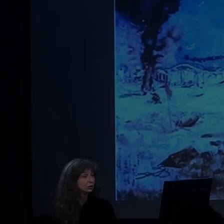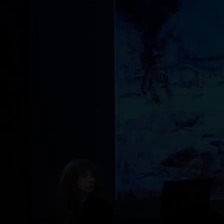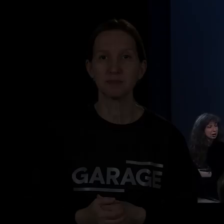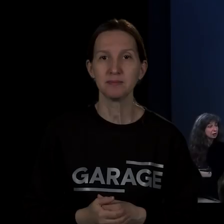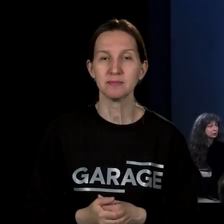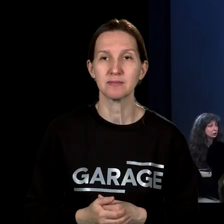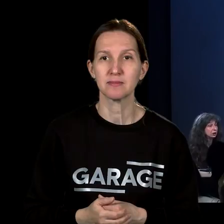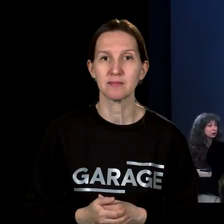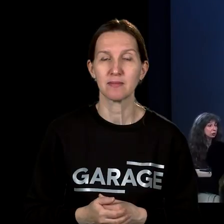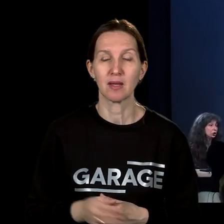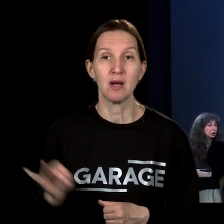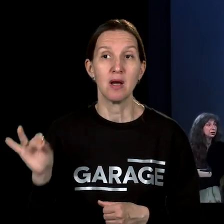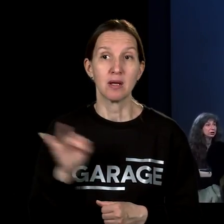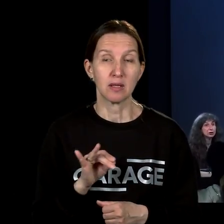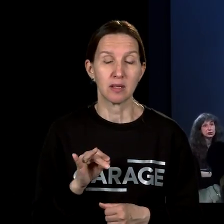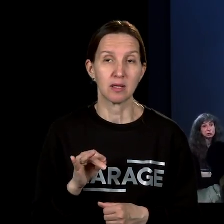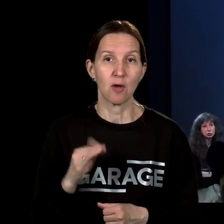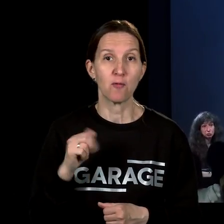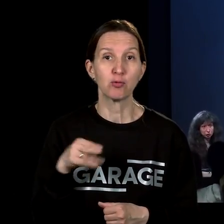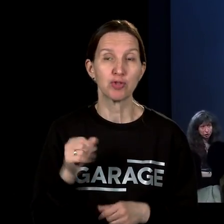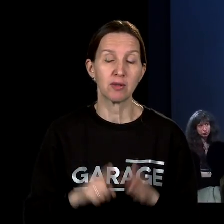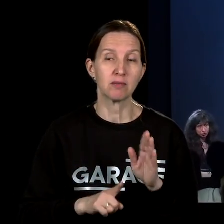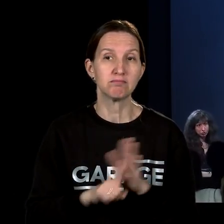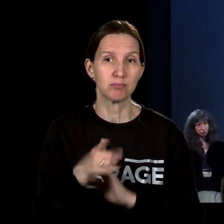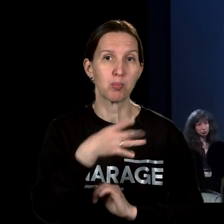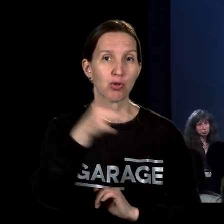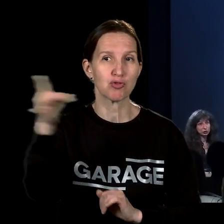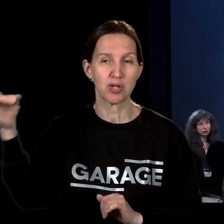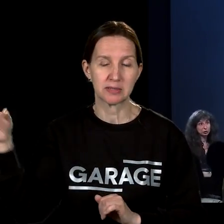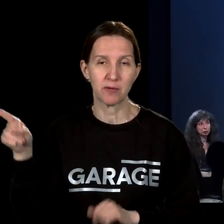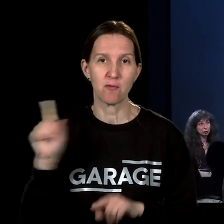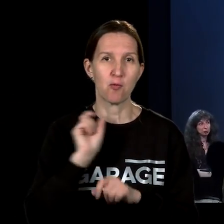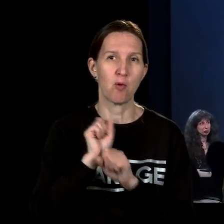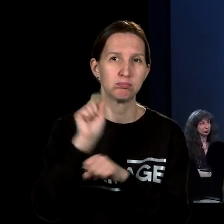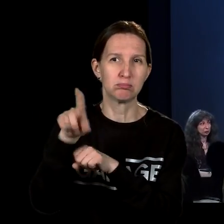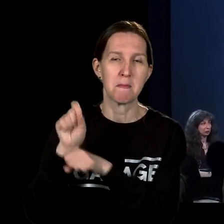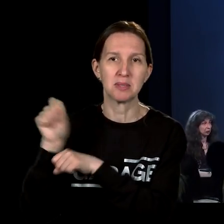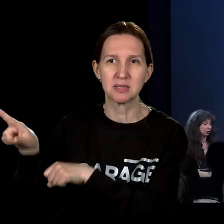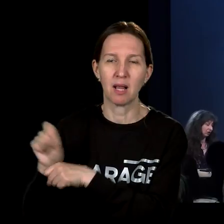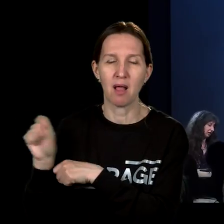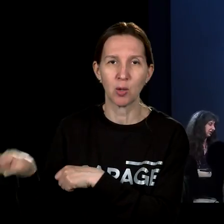Японии. Вот, и он начинает создавать эти... Он путешествует, его посылают